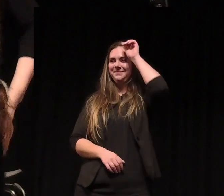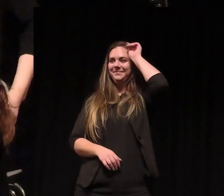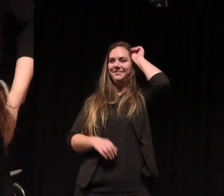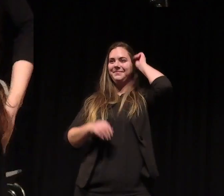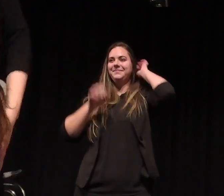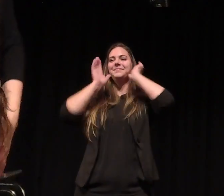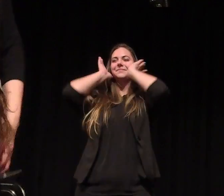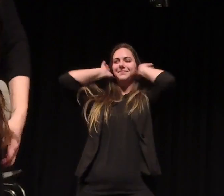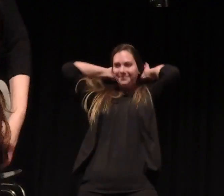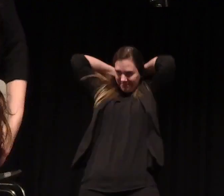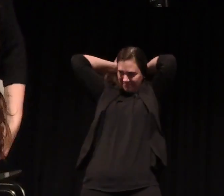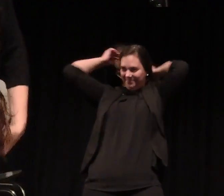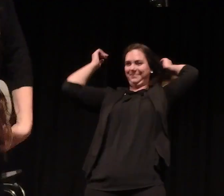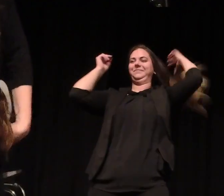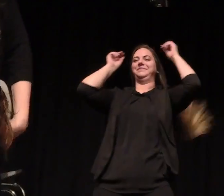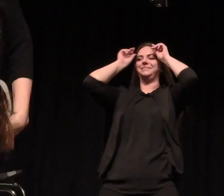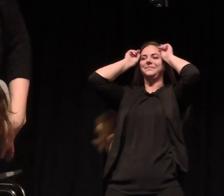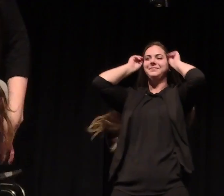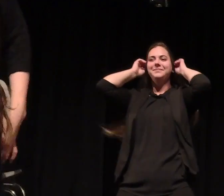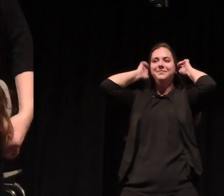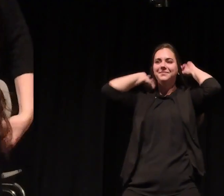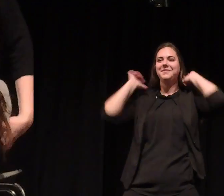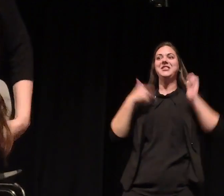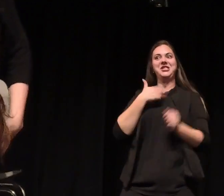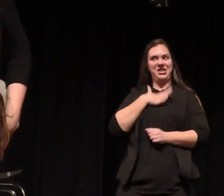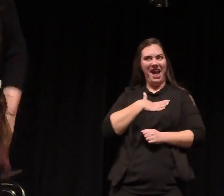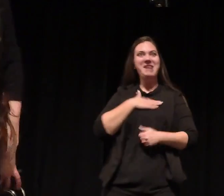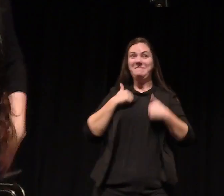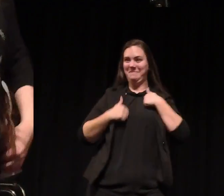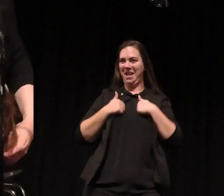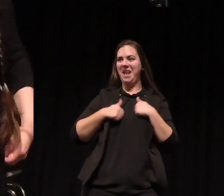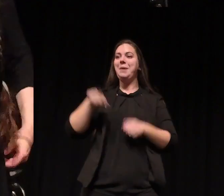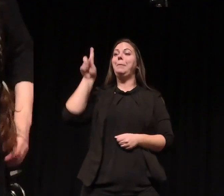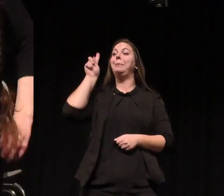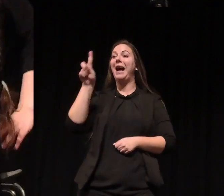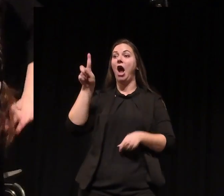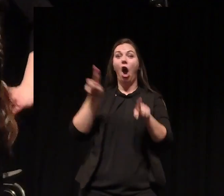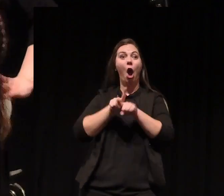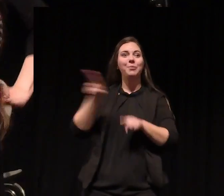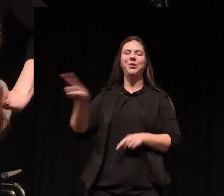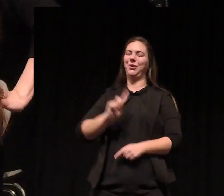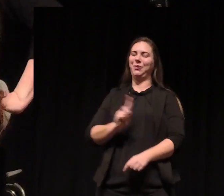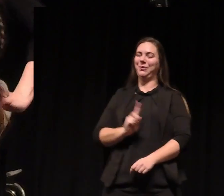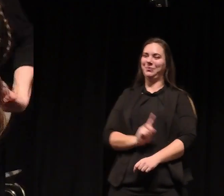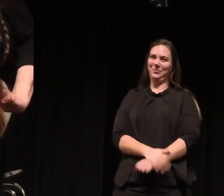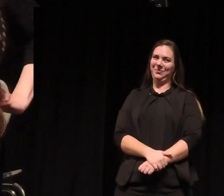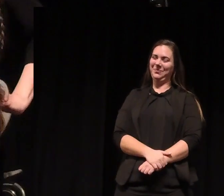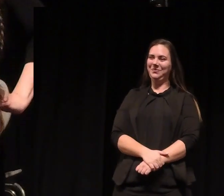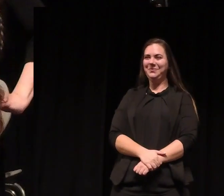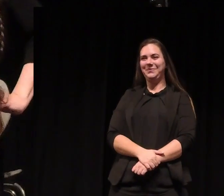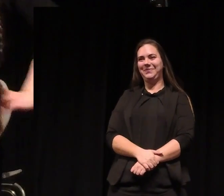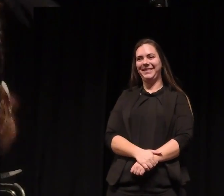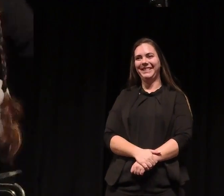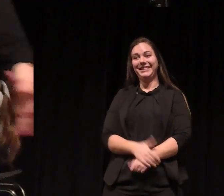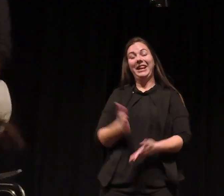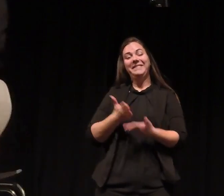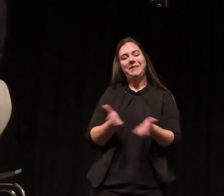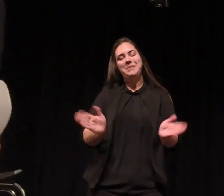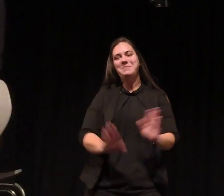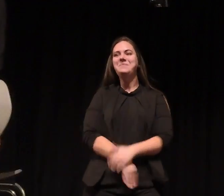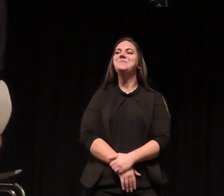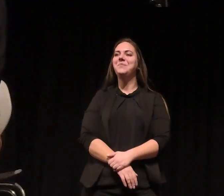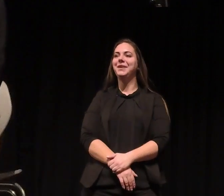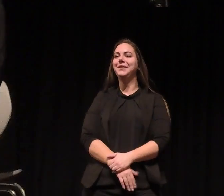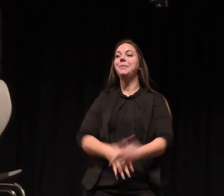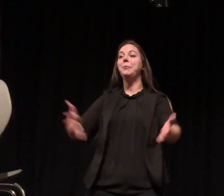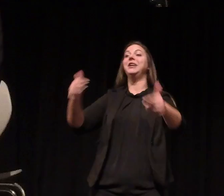Merci. J'aime ça, prendre des bains, mais pas à ce point-là. J'aimerais pas ça que ça m'arrive non plus. J'ai une deuxième petite histoire